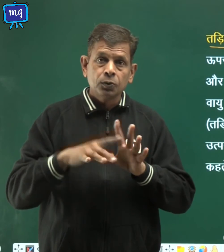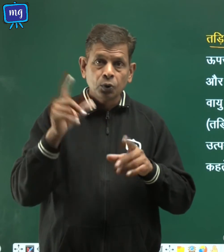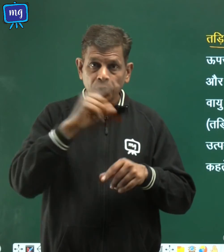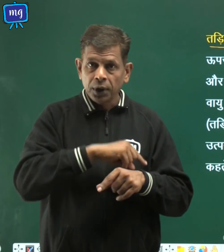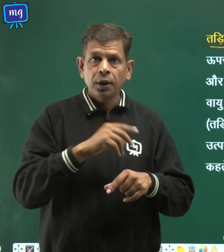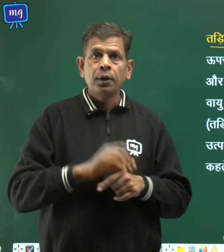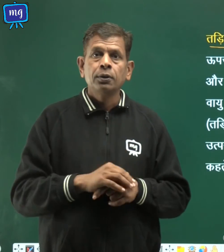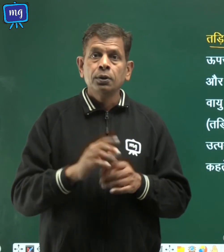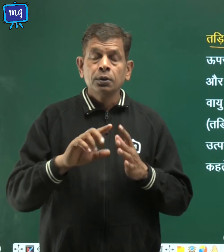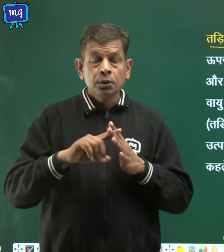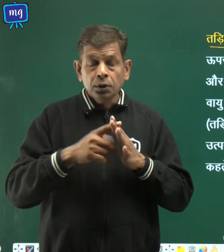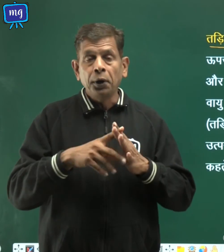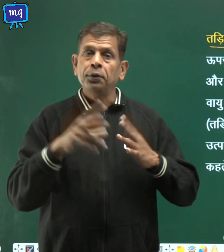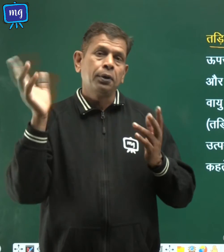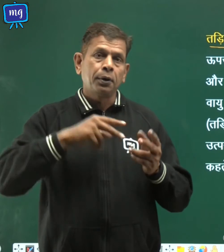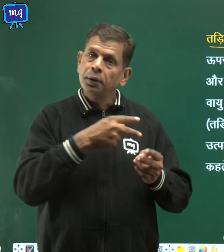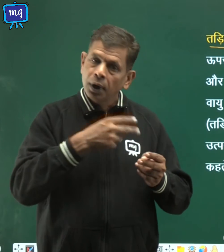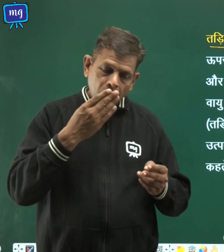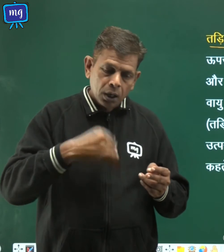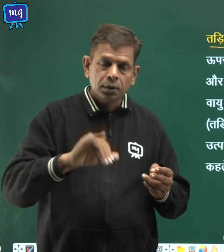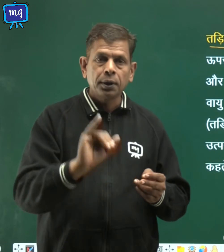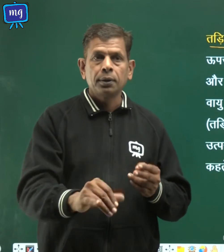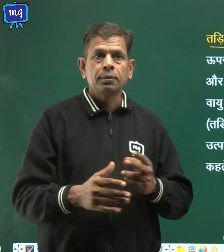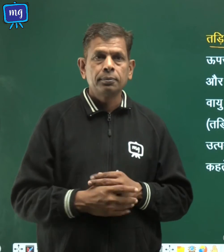तो यह तड़ित झंझा कहलाता है।